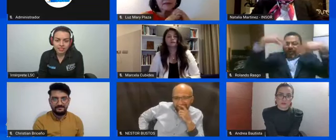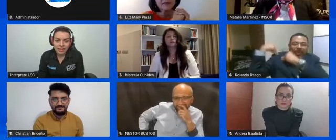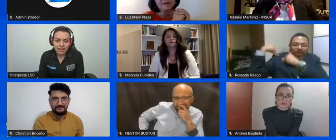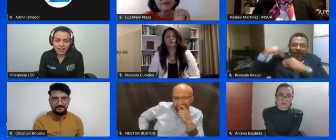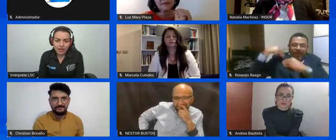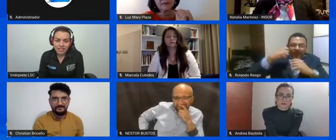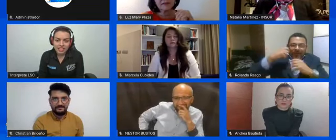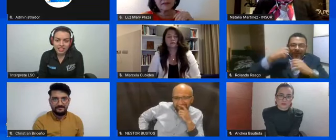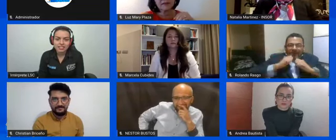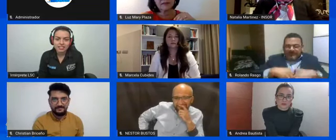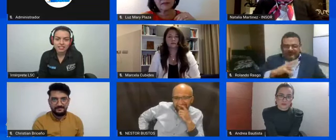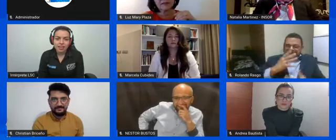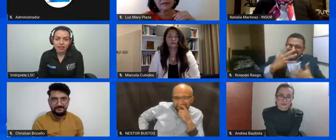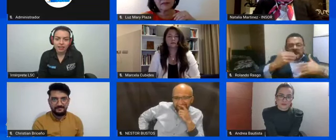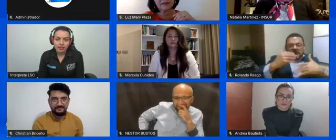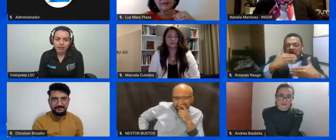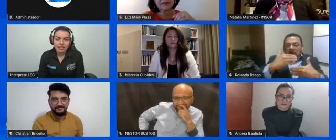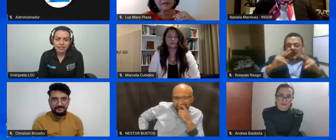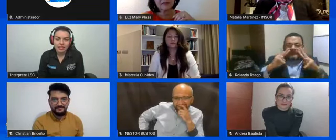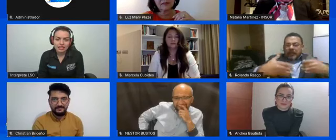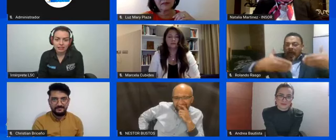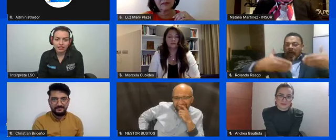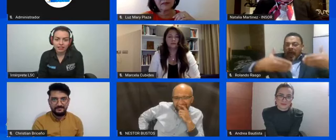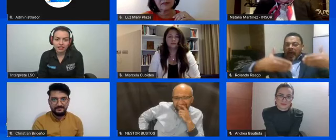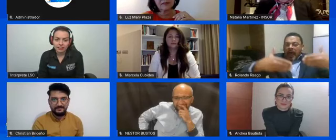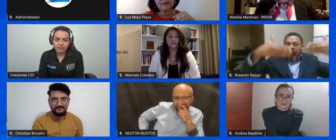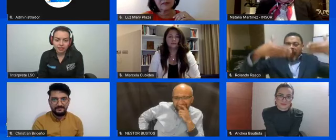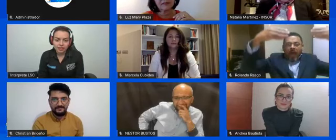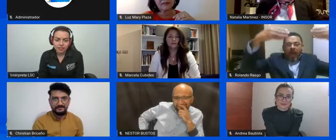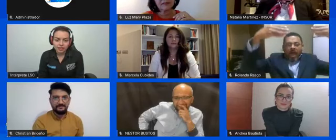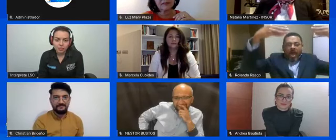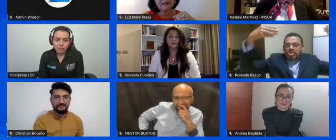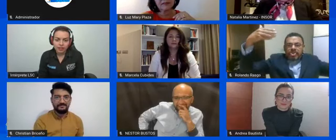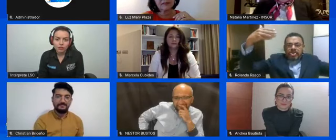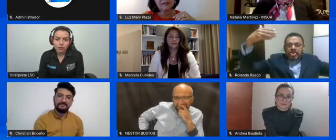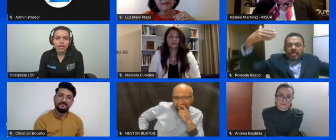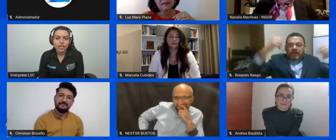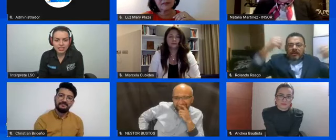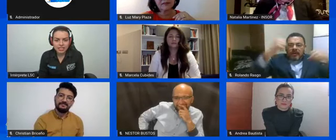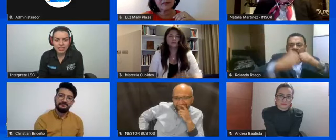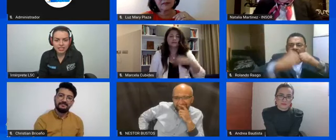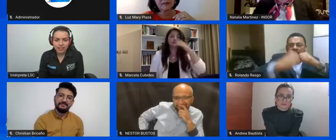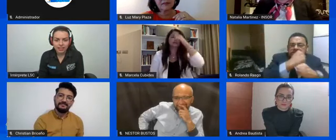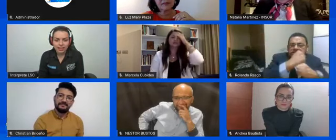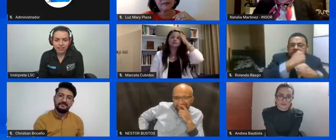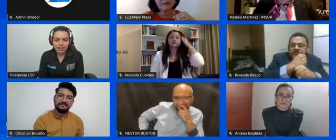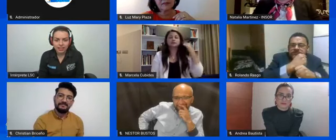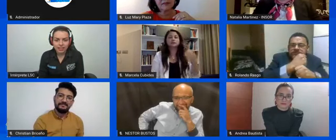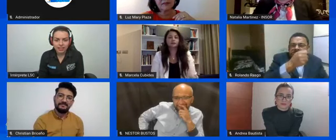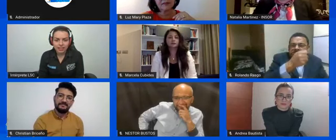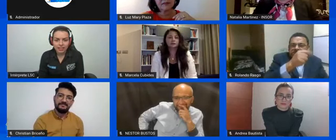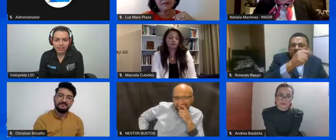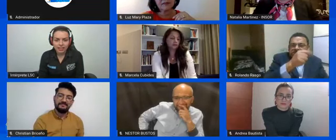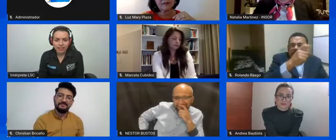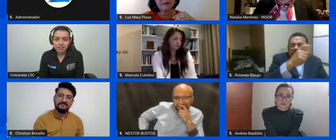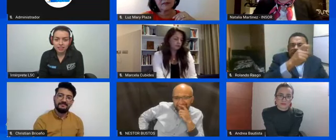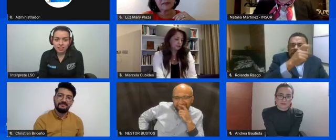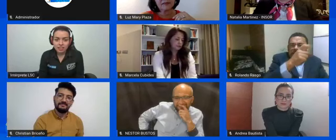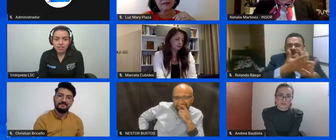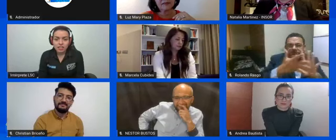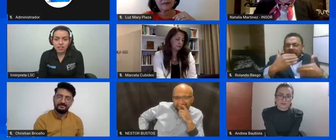la parte de como de educación física, de todas estas cosas, me las asignaron a mí y pues